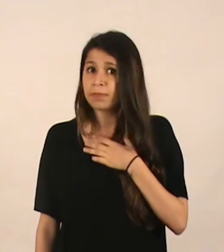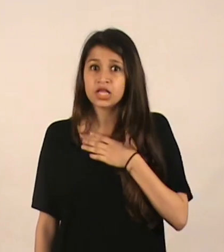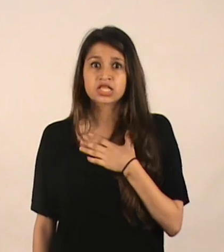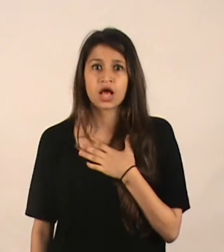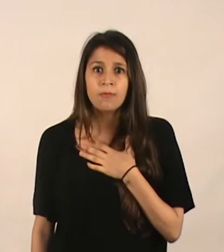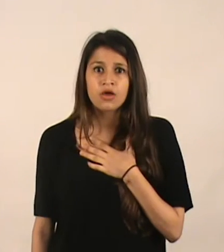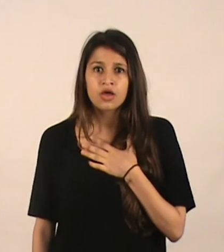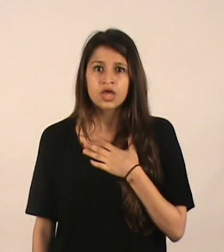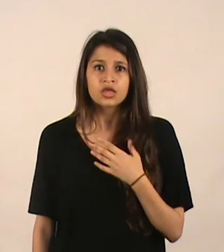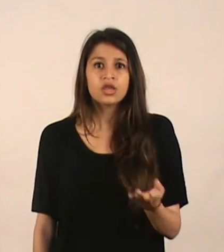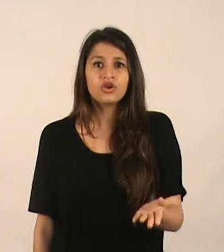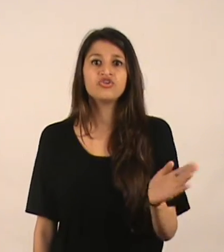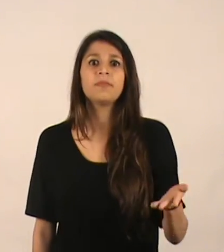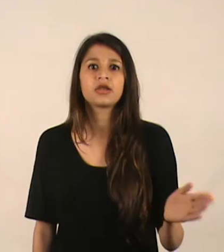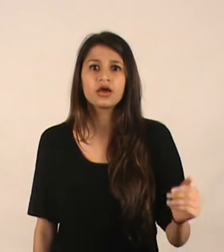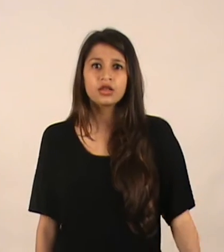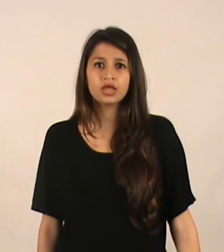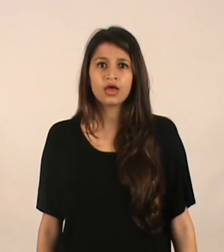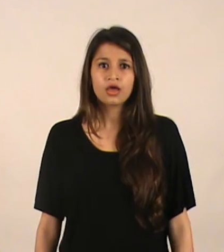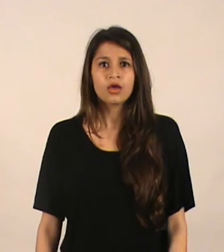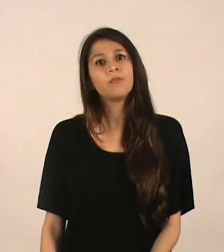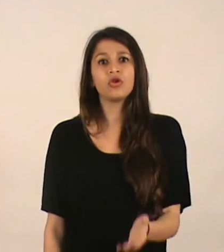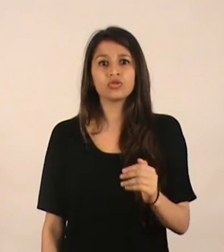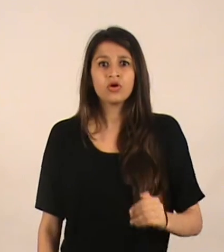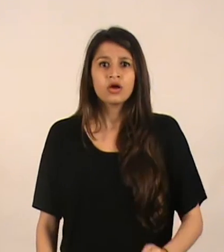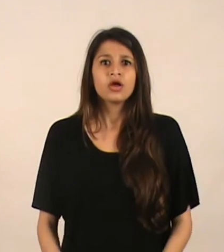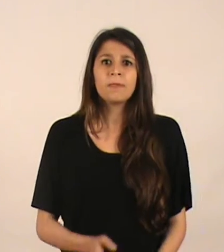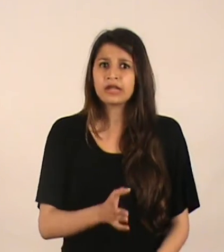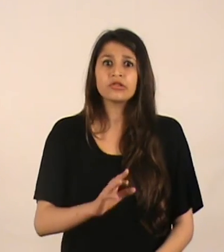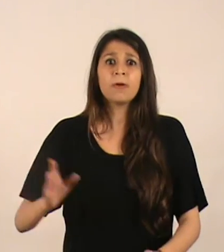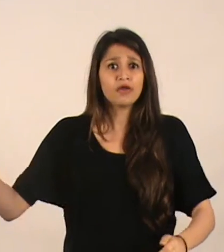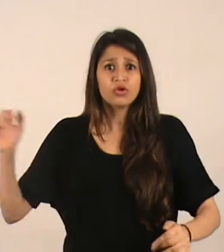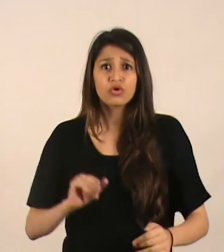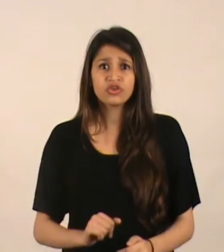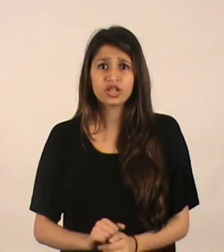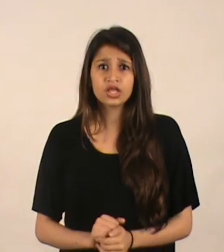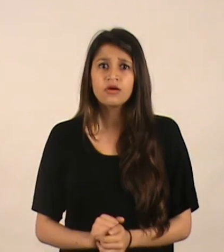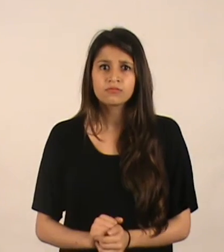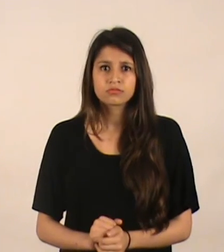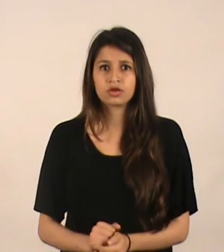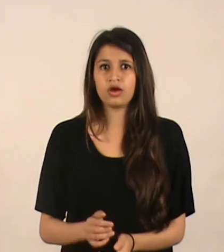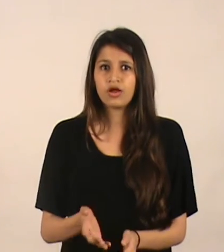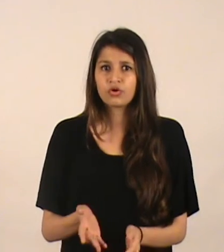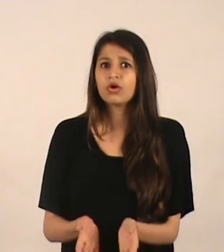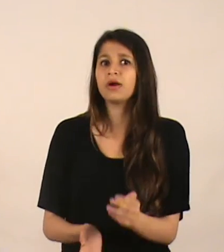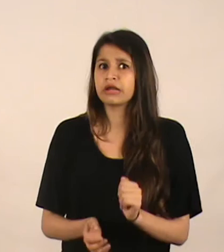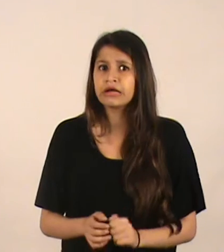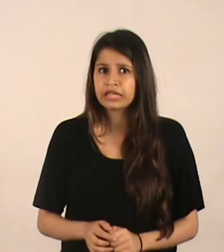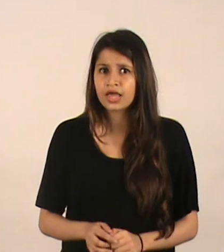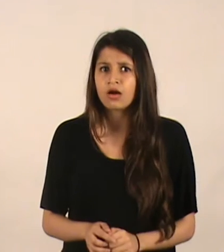पे इल्चाम कि नणी जी बट्रिंग करती है बट्रिंग तो भारा लोगों की जाती है गर्वा लोगों कोई बट्रिंग करता है क्या